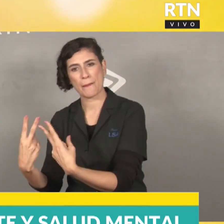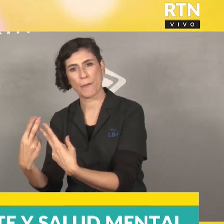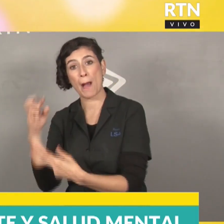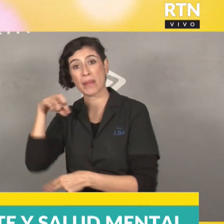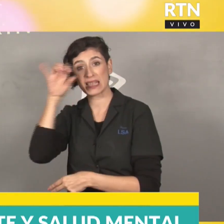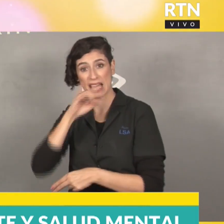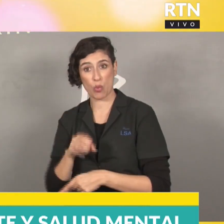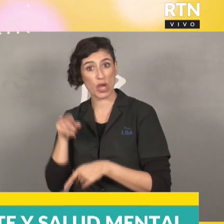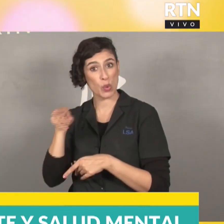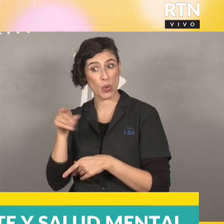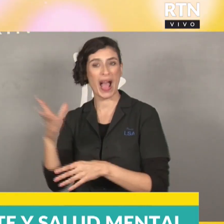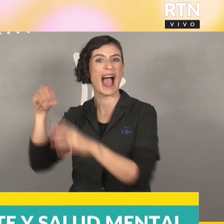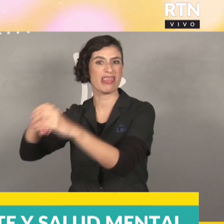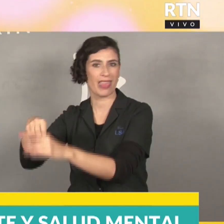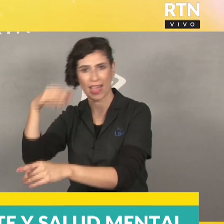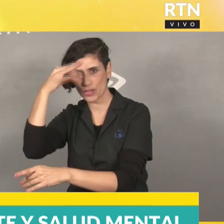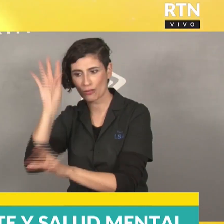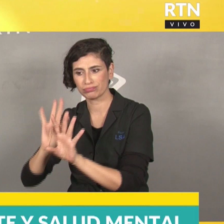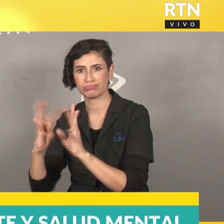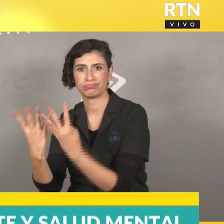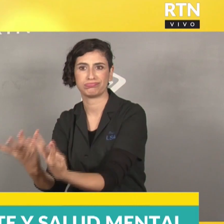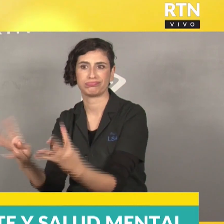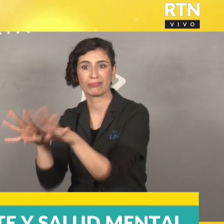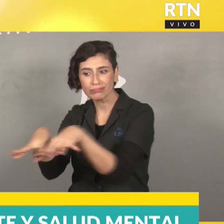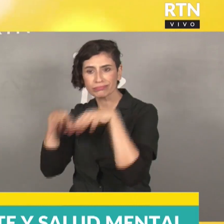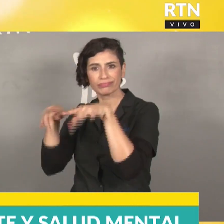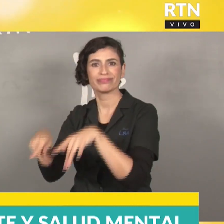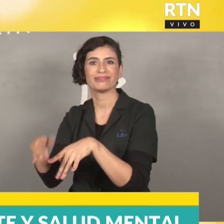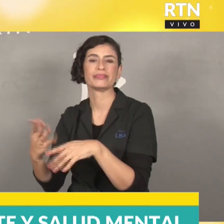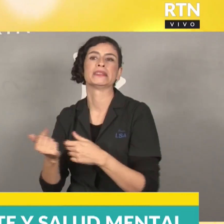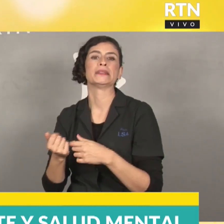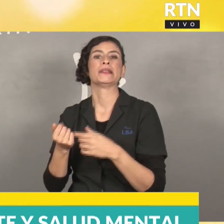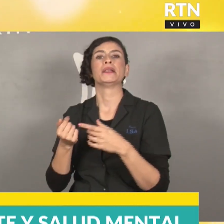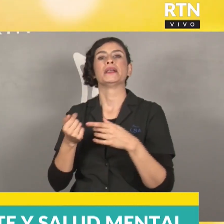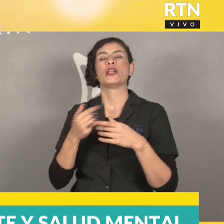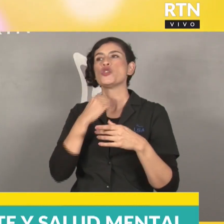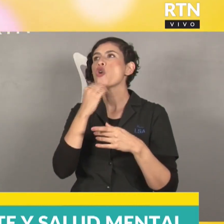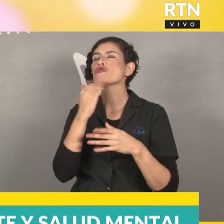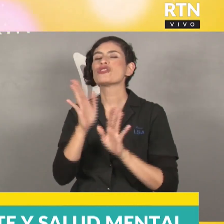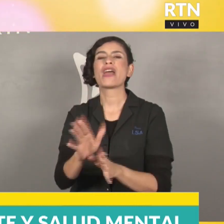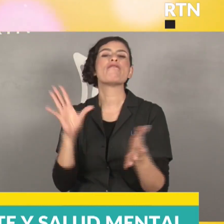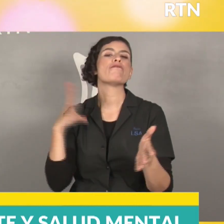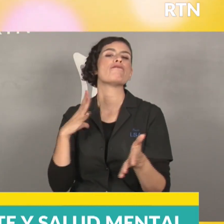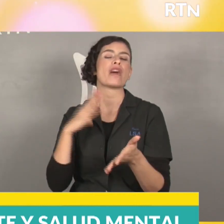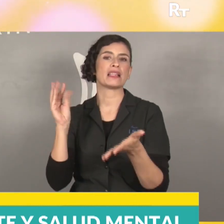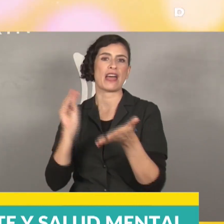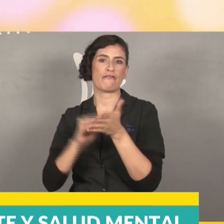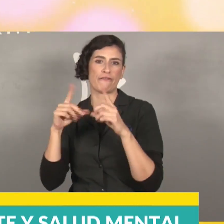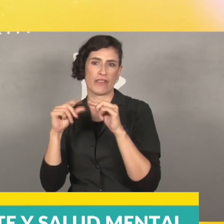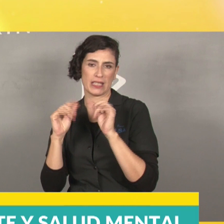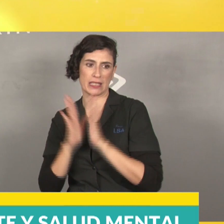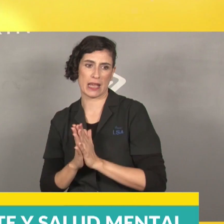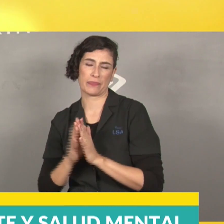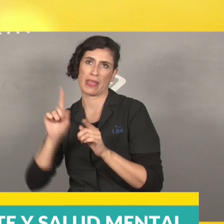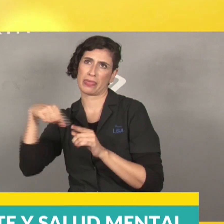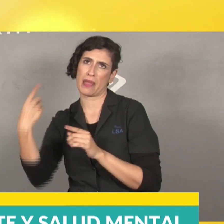teatro. Ah, mira qué bueno. Vamos a estar ahí y no sé bien todavía la fecha, pero nos vamos para Fisque, a Casa